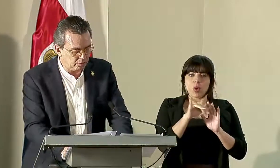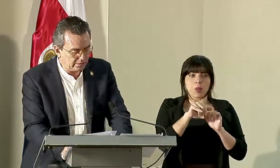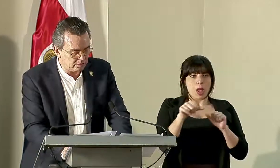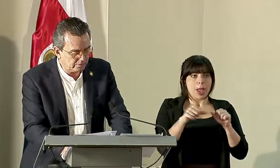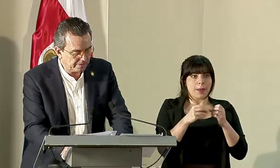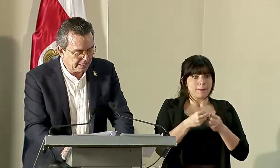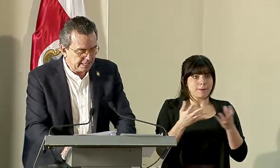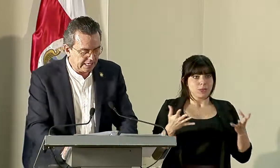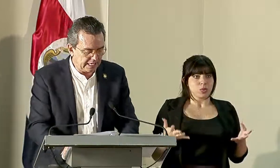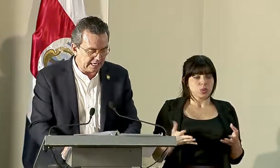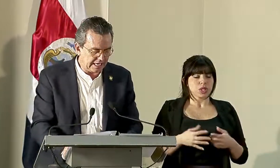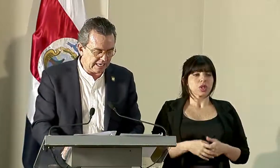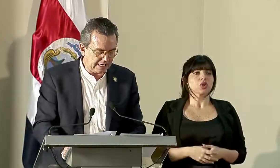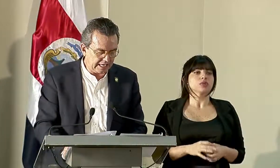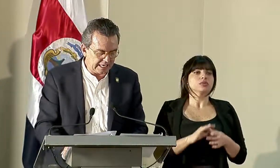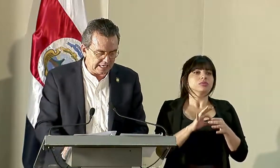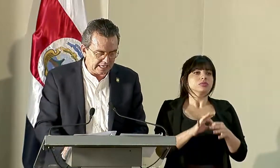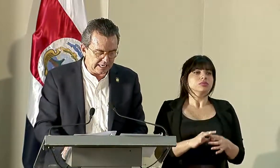sector público